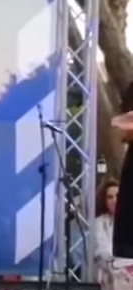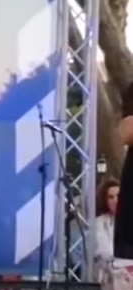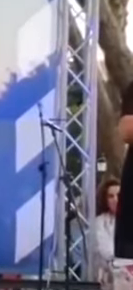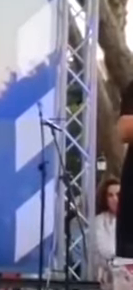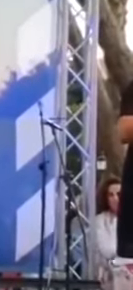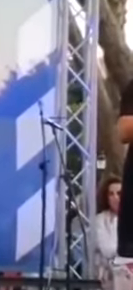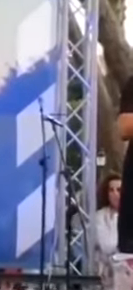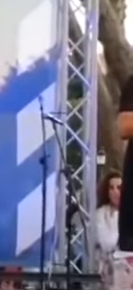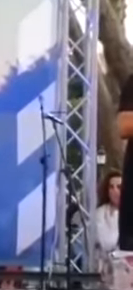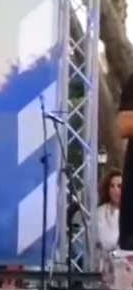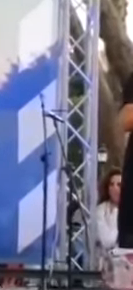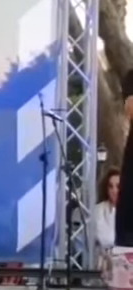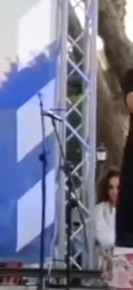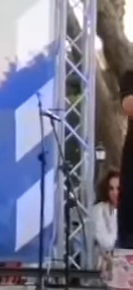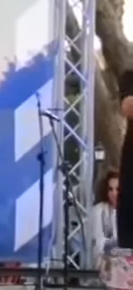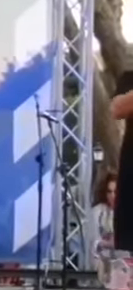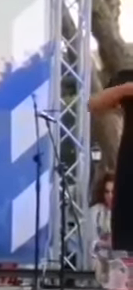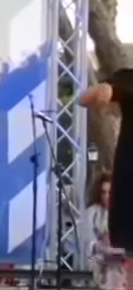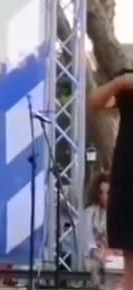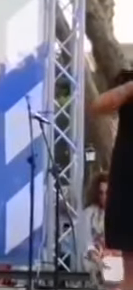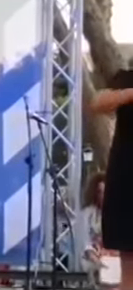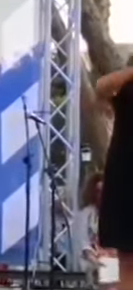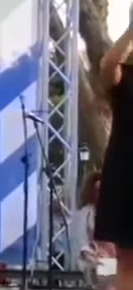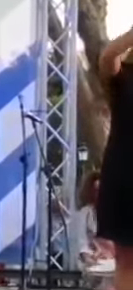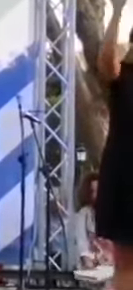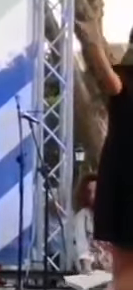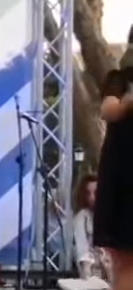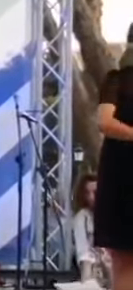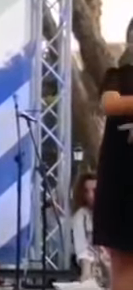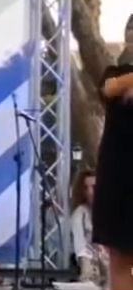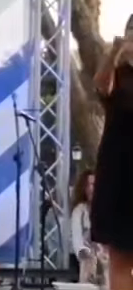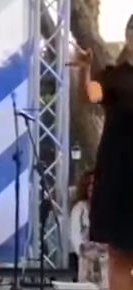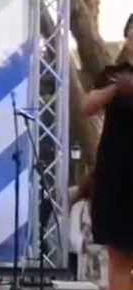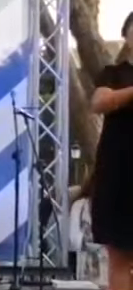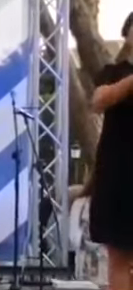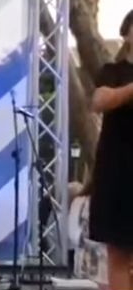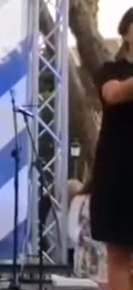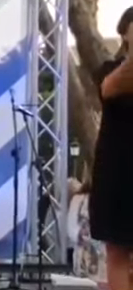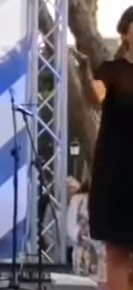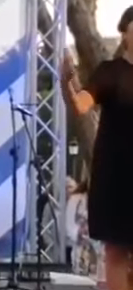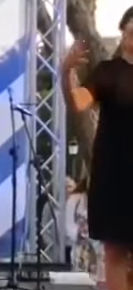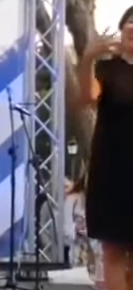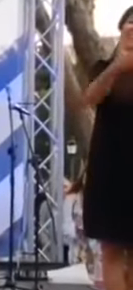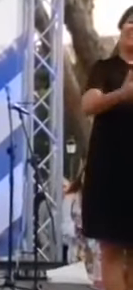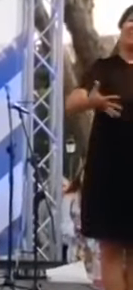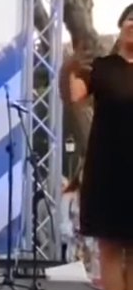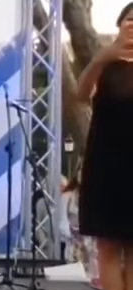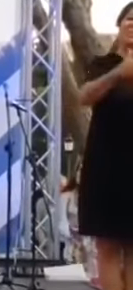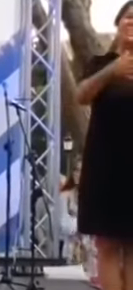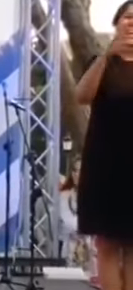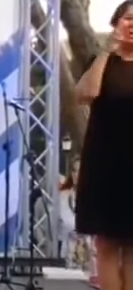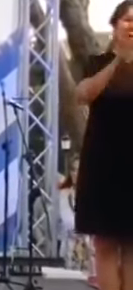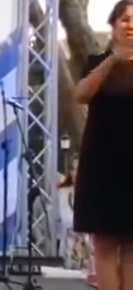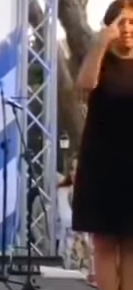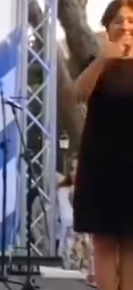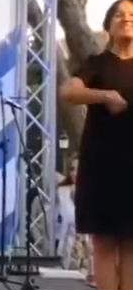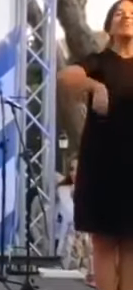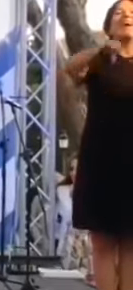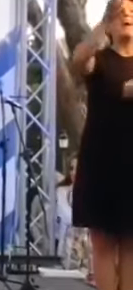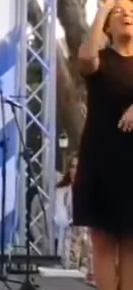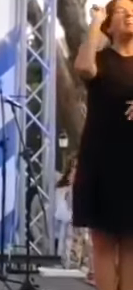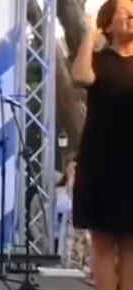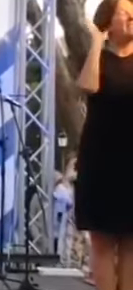presto. Intanto in bocca al lupo a noi, alla nostra nazione, all'Italia, a voi, alle vostre famiglie, alle difficoltà che guarderemo a testa